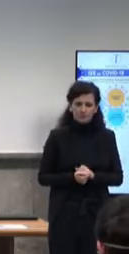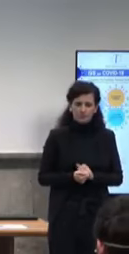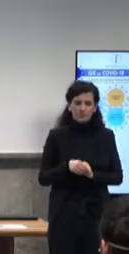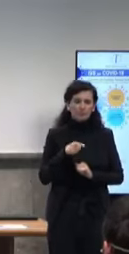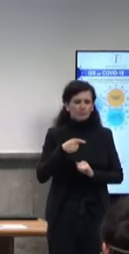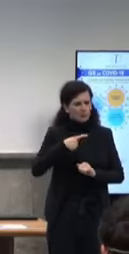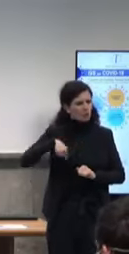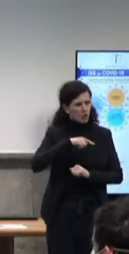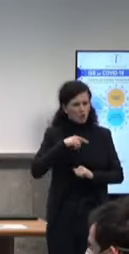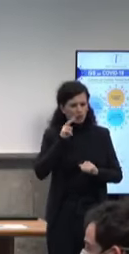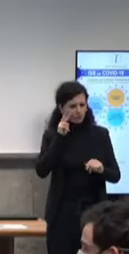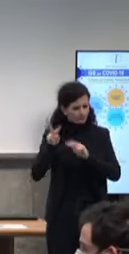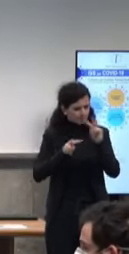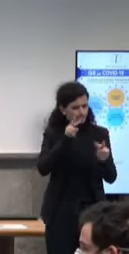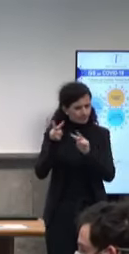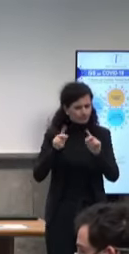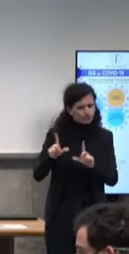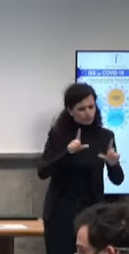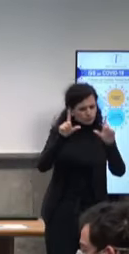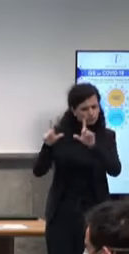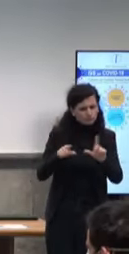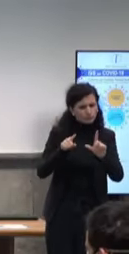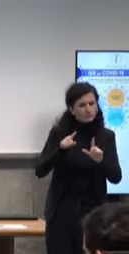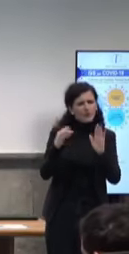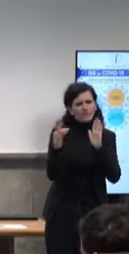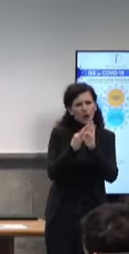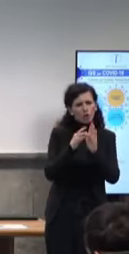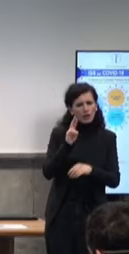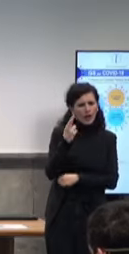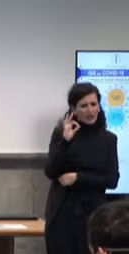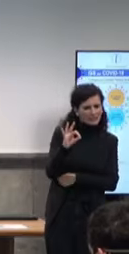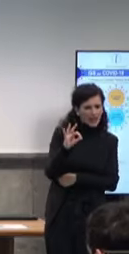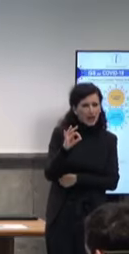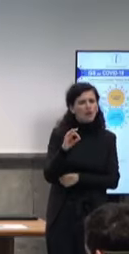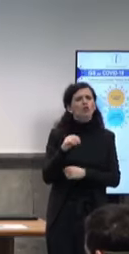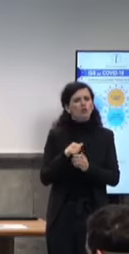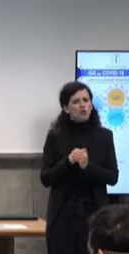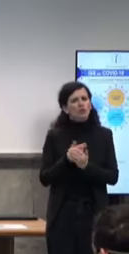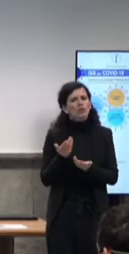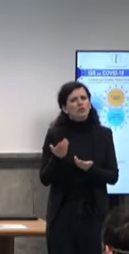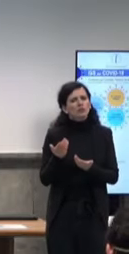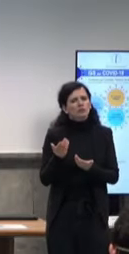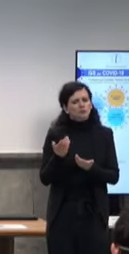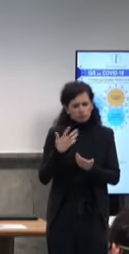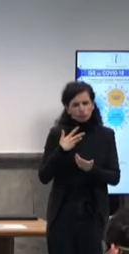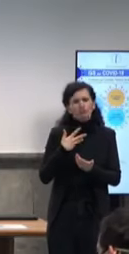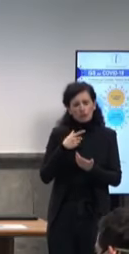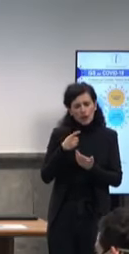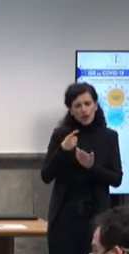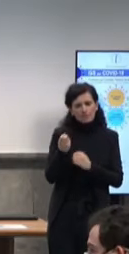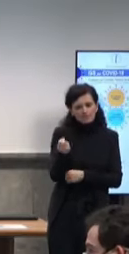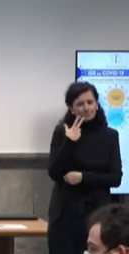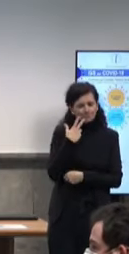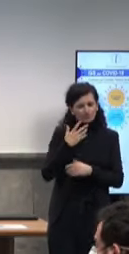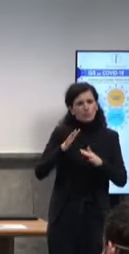r0 di rt se volete ma insomma lasciato questi dettagli e abbiamo segnali che ci stiamo avvicinando al 1